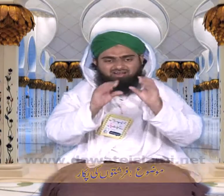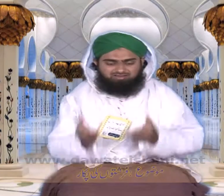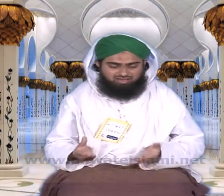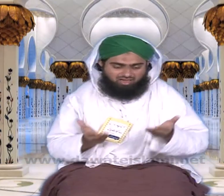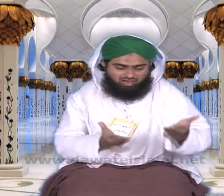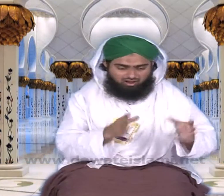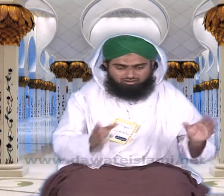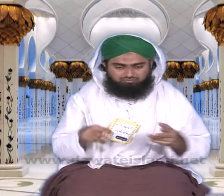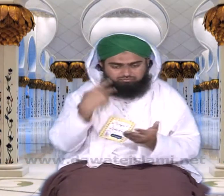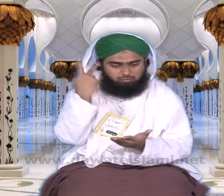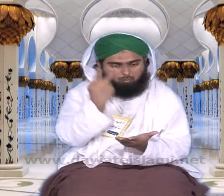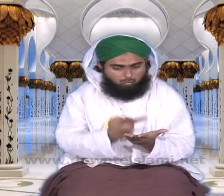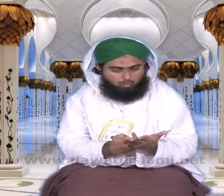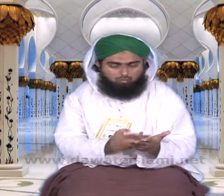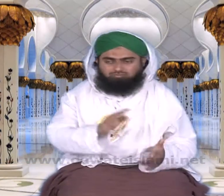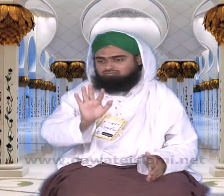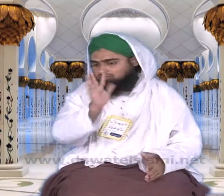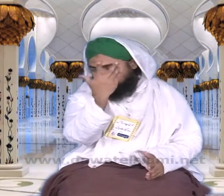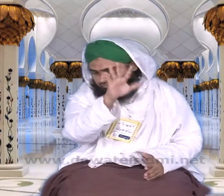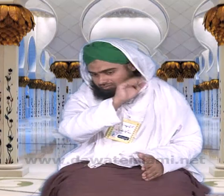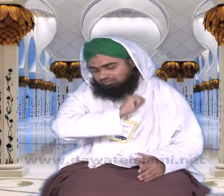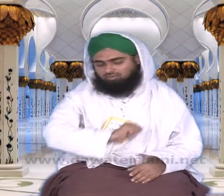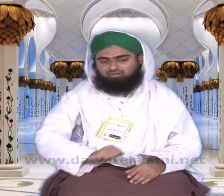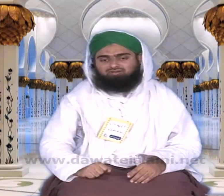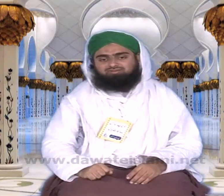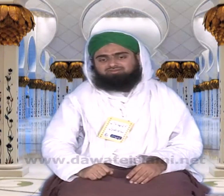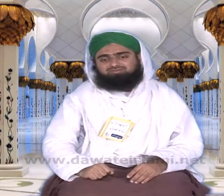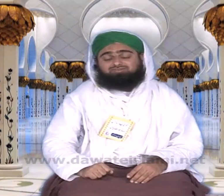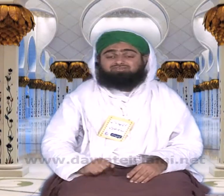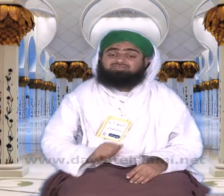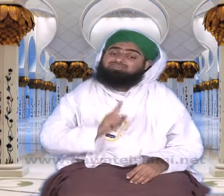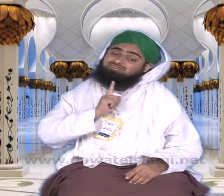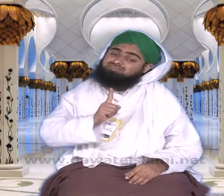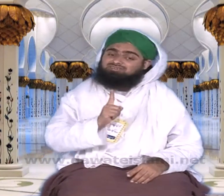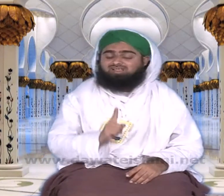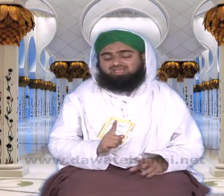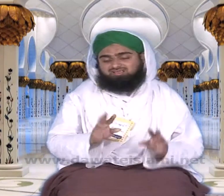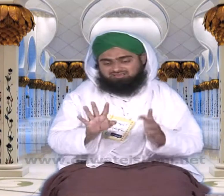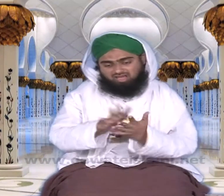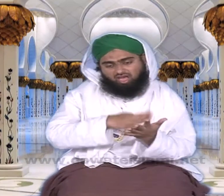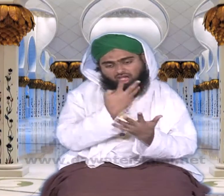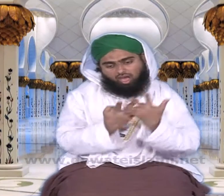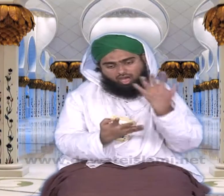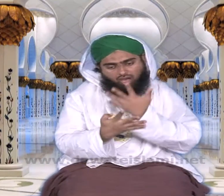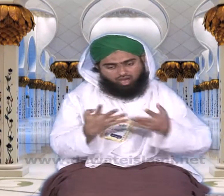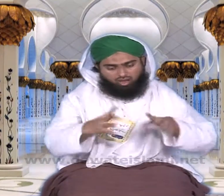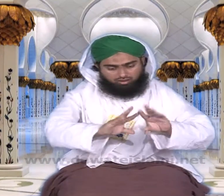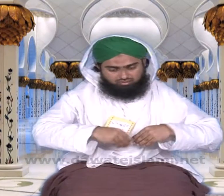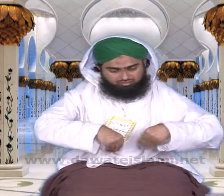کوئی نرم نرم تکیا یا کوئی سنج کا گدہ نہیں بچھایا گیا بلکہ چتائی بھی نہیں بچھائی